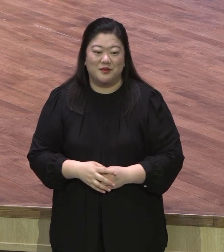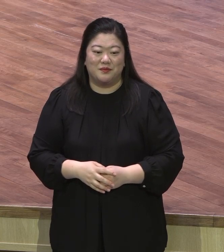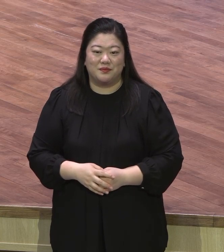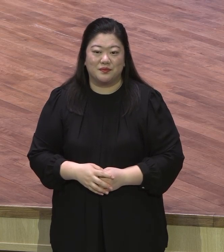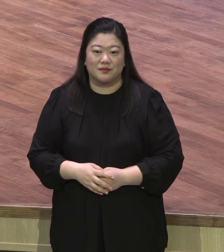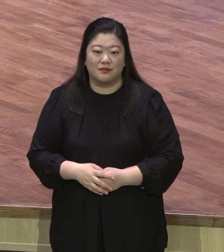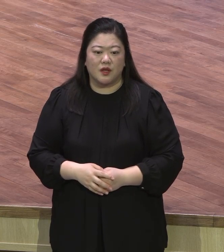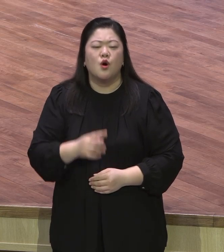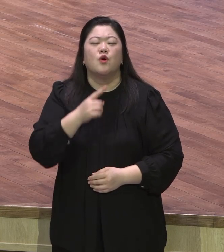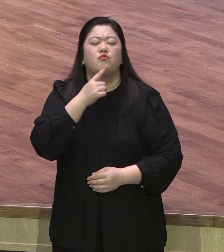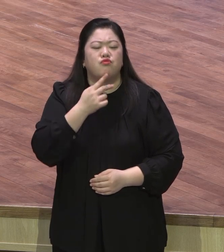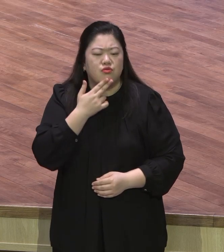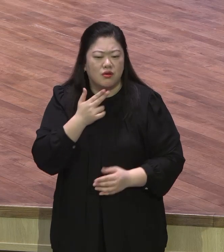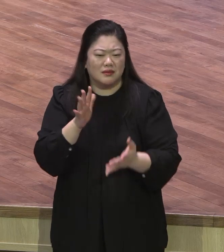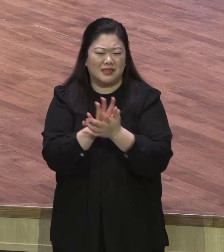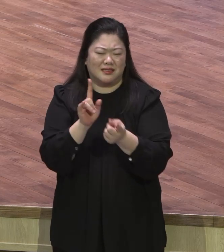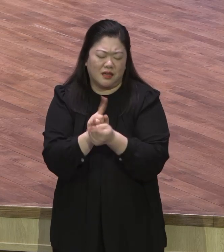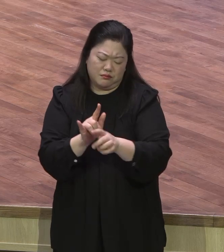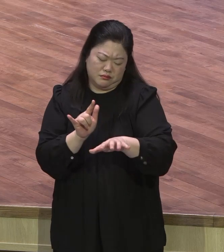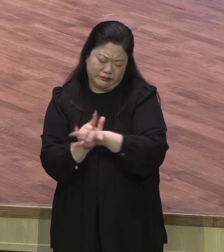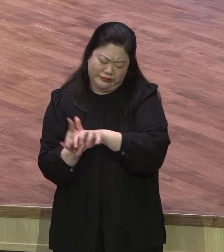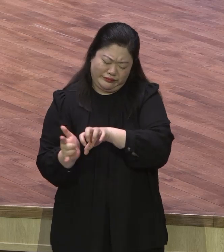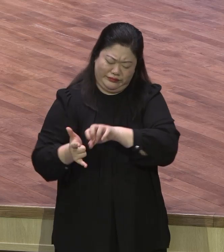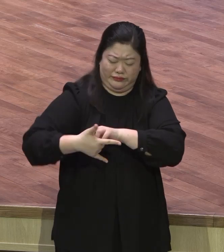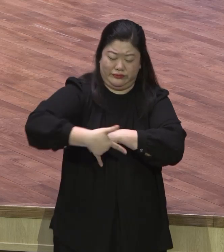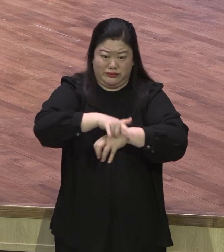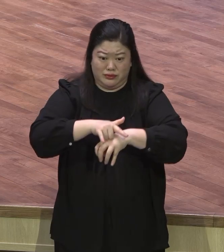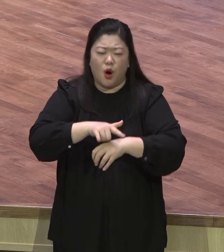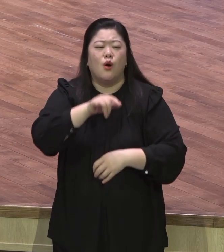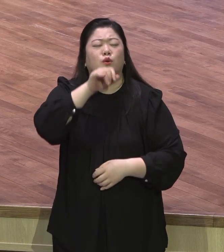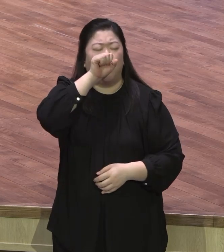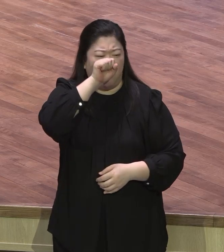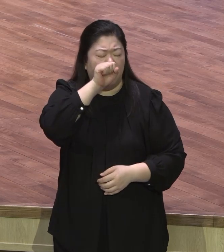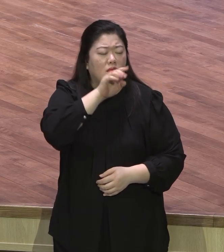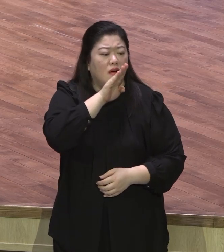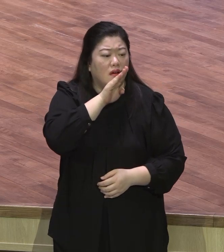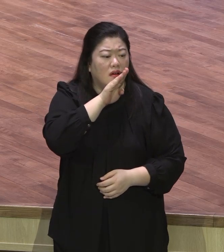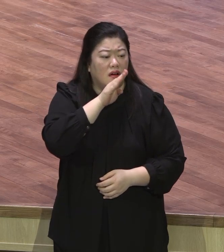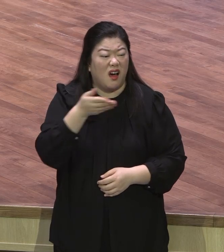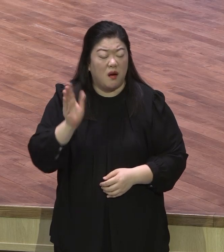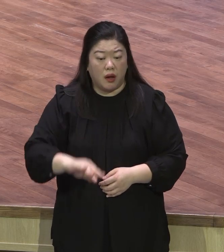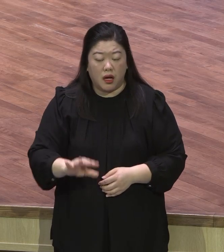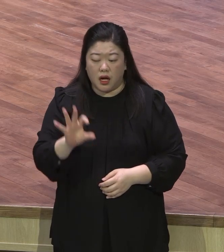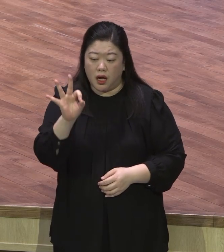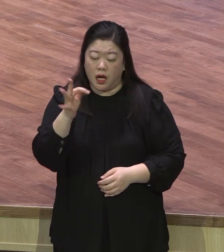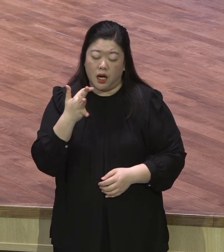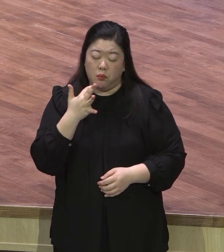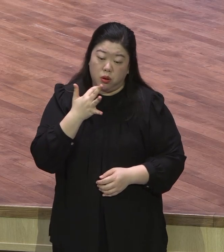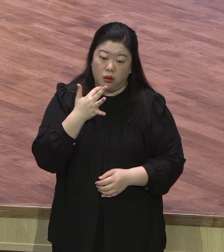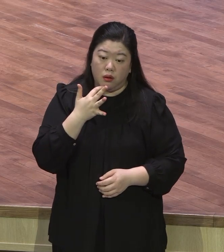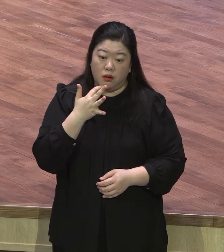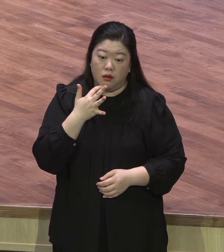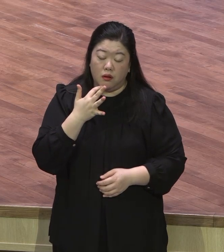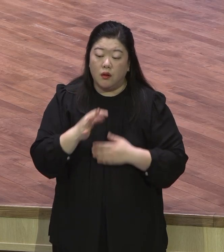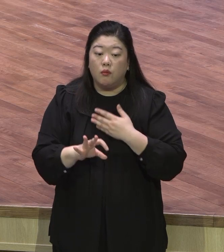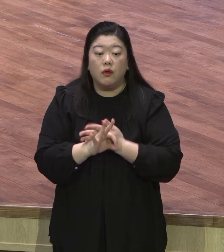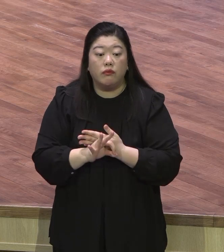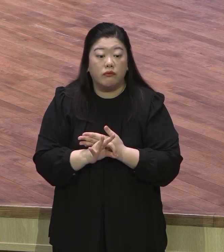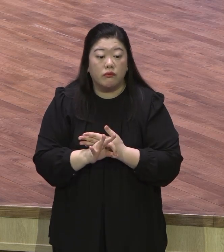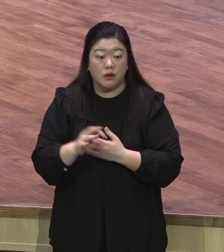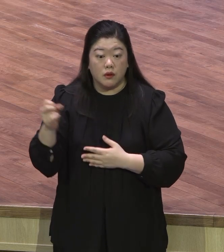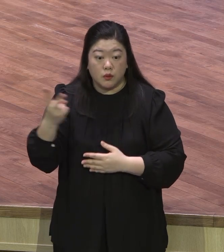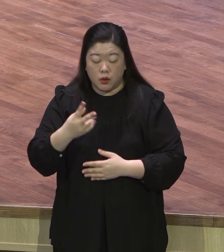나가서 선교하고 그렇게 할 수 갈 수 있으면 가면 좋아요 근데 풀타임 선교자 아니더라도